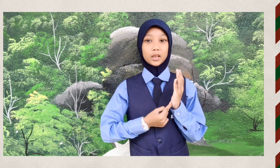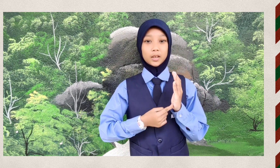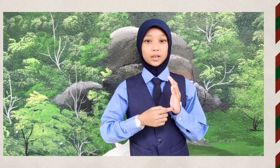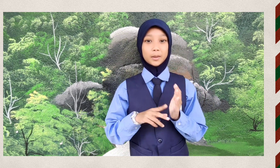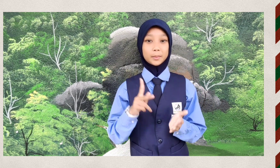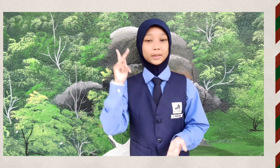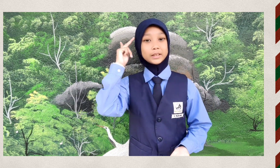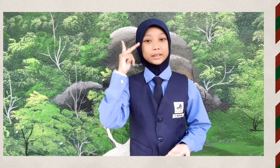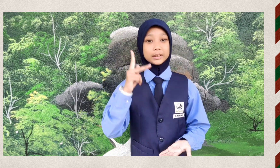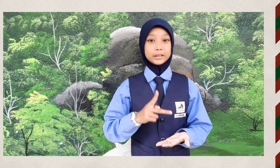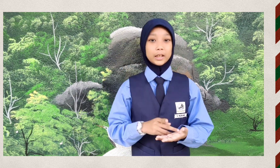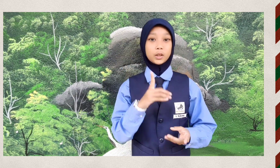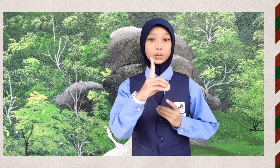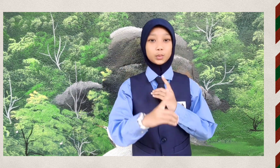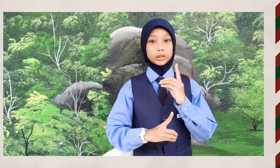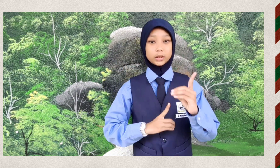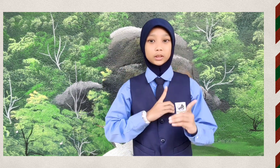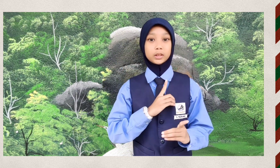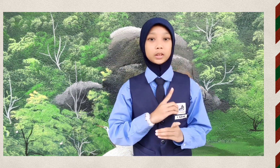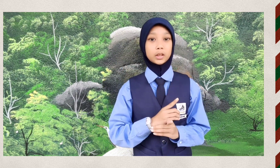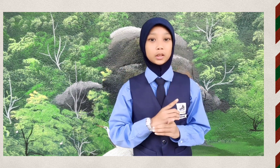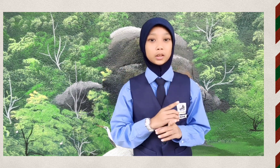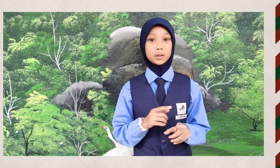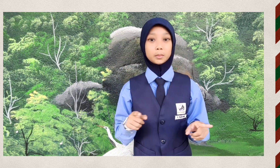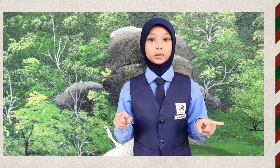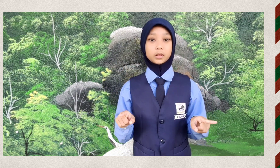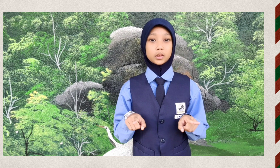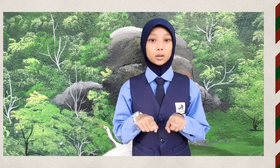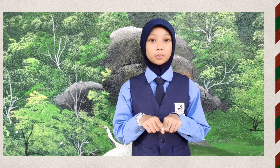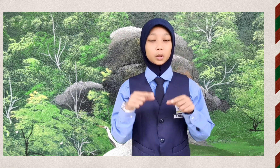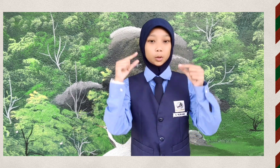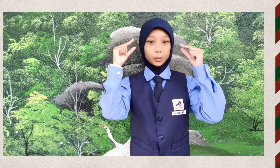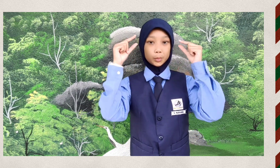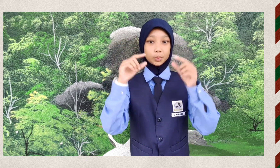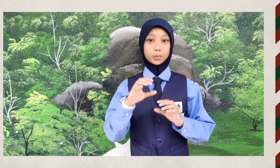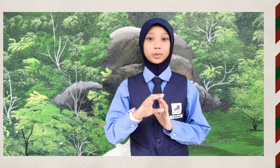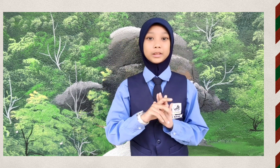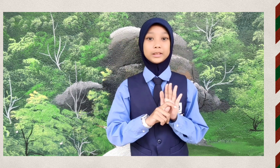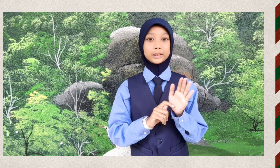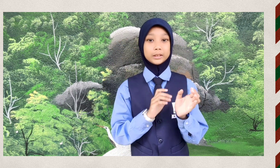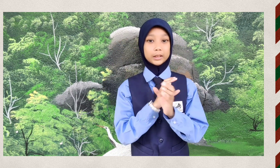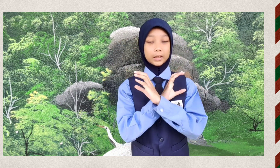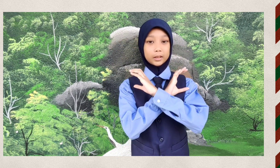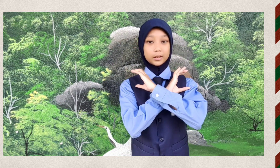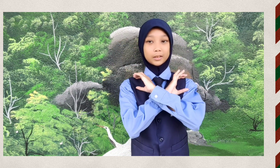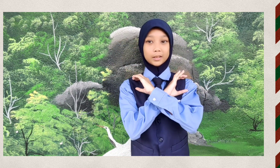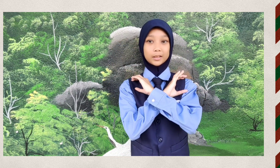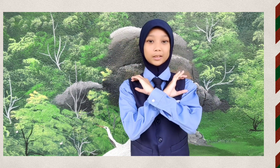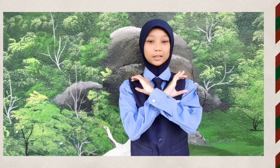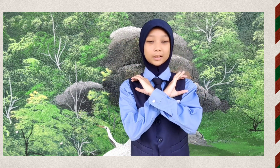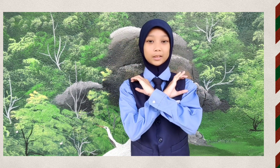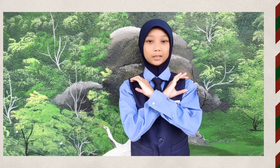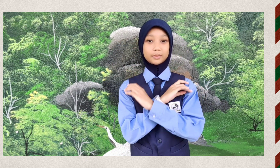bermula mengenal dunia bersama guru tercinta.